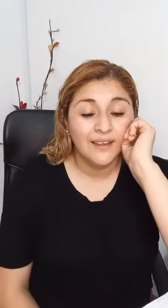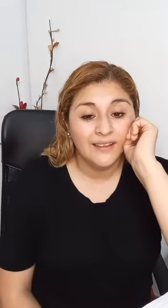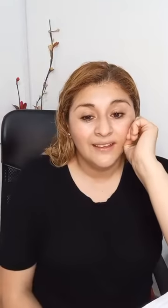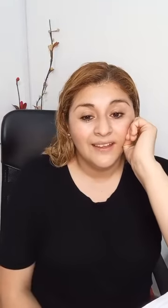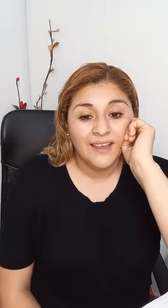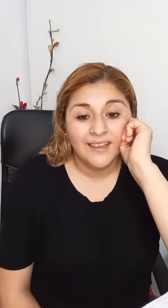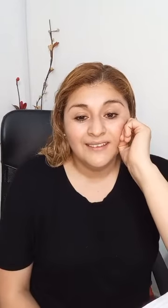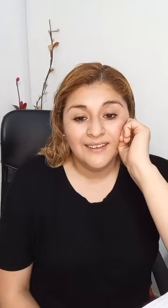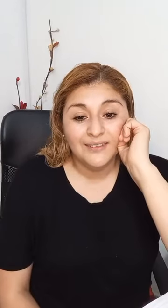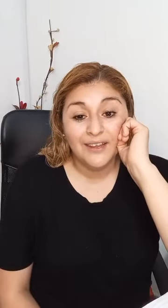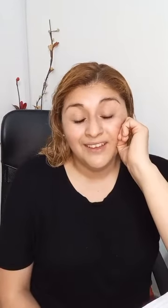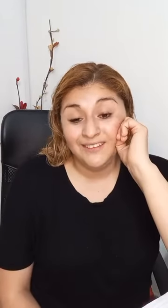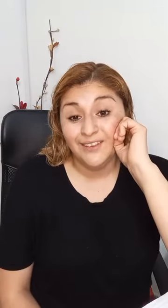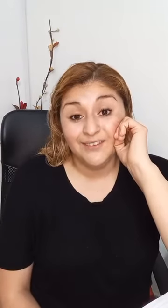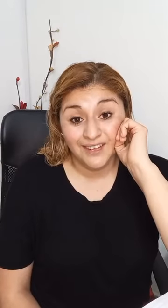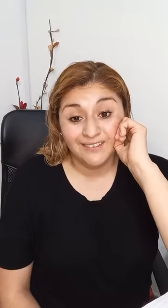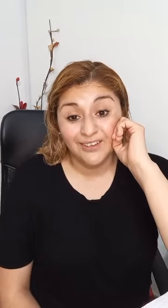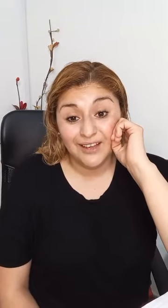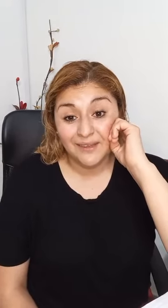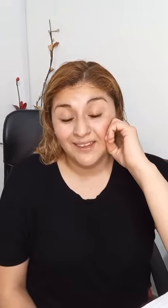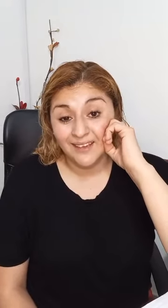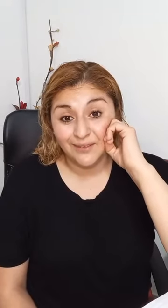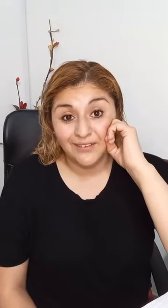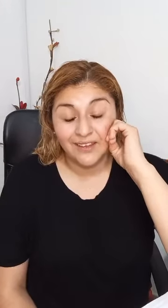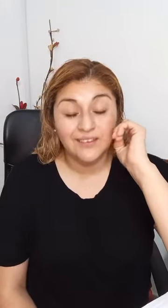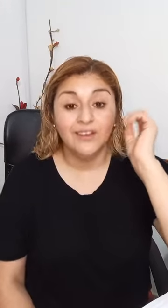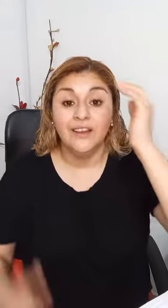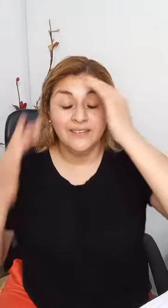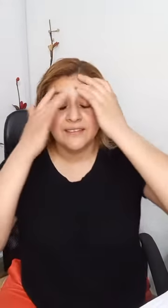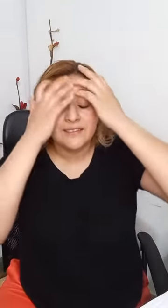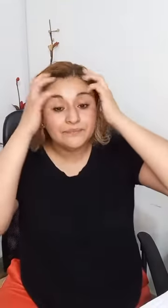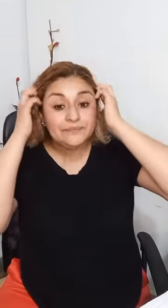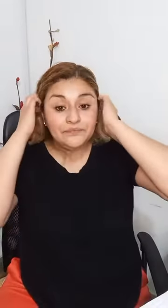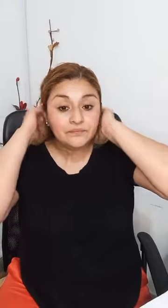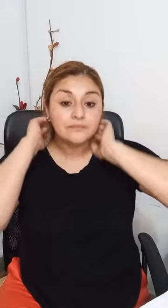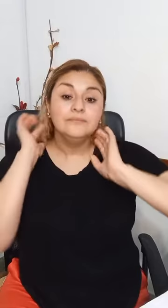cosa. Es una bendición, sí, totalmente que es una bendición.